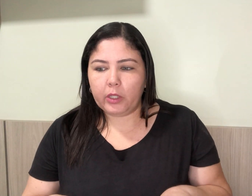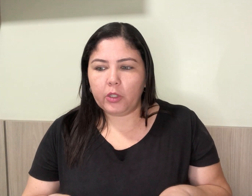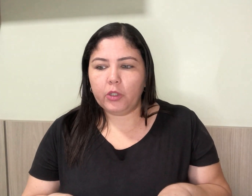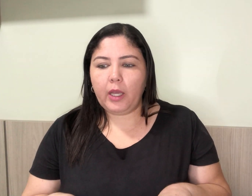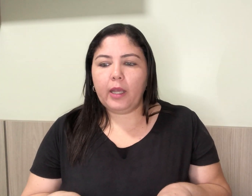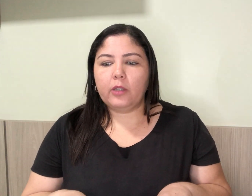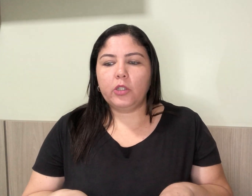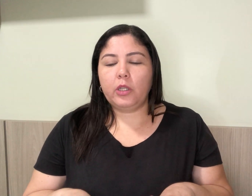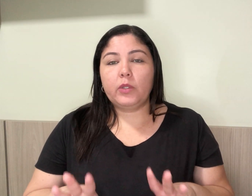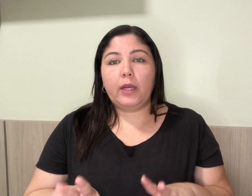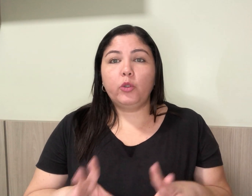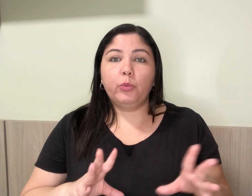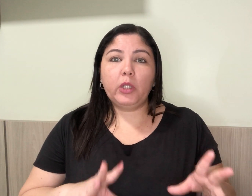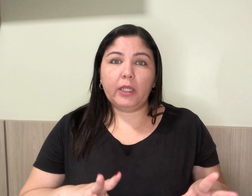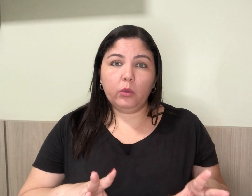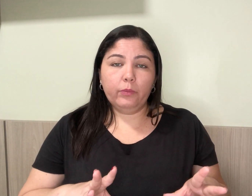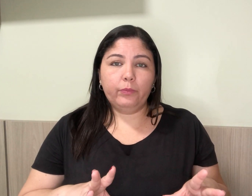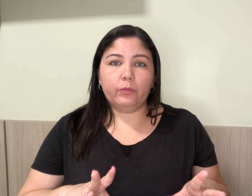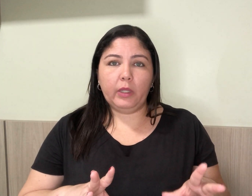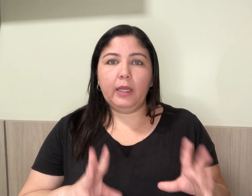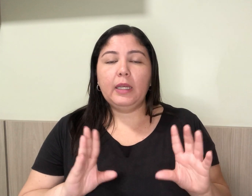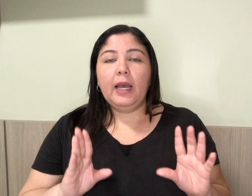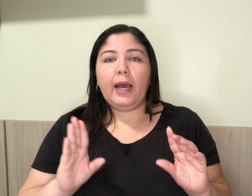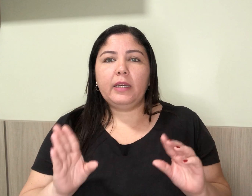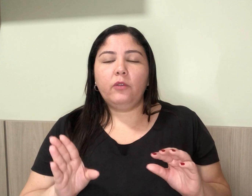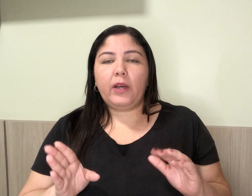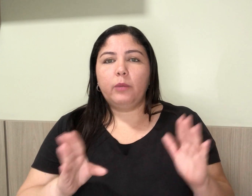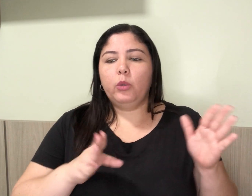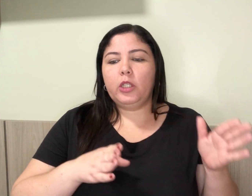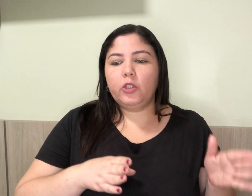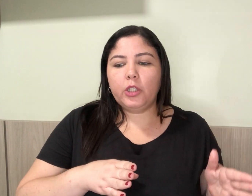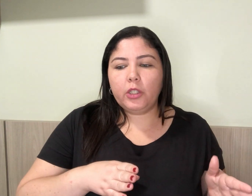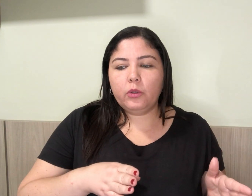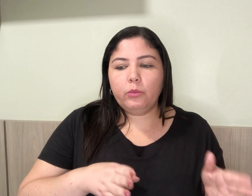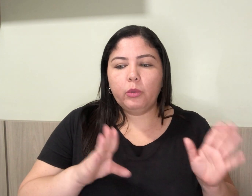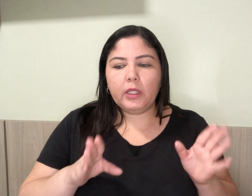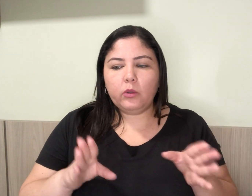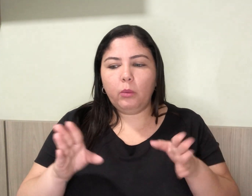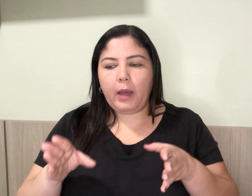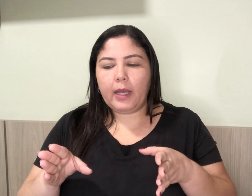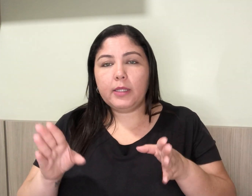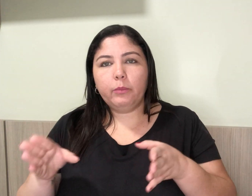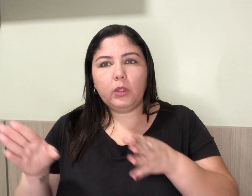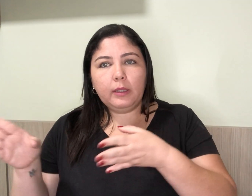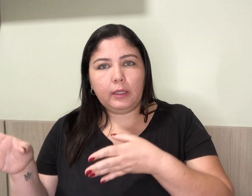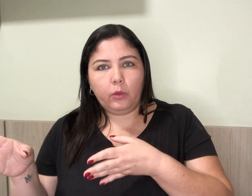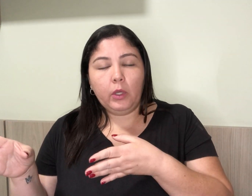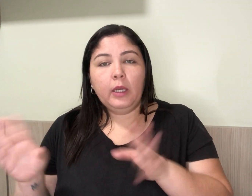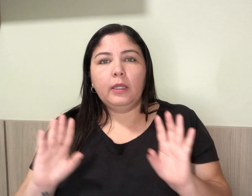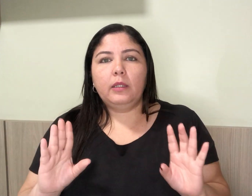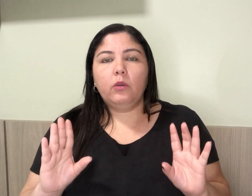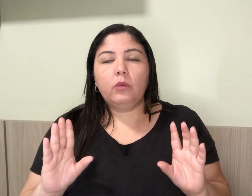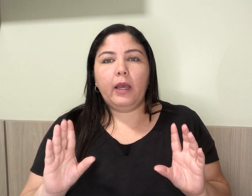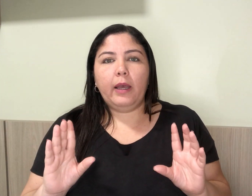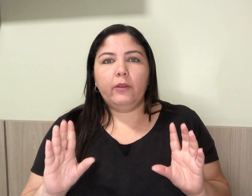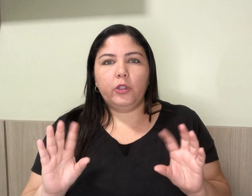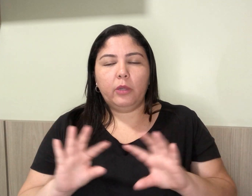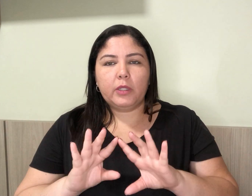gente tem o sinal de bonito, né? Aí ele fala bonitinho, bonito mais e bonitão. Então, digamos que